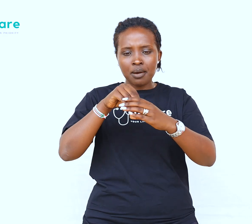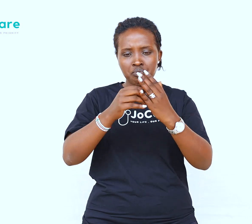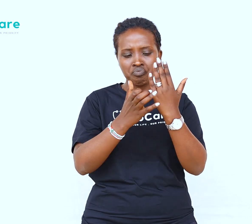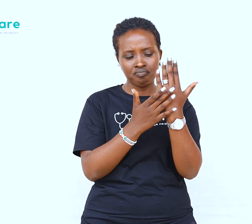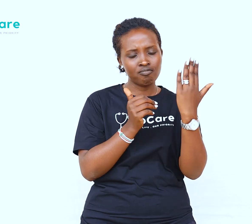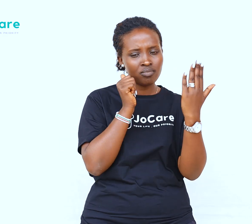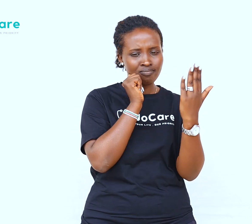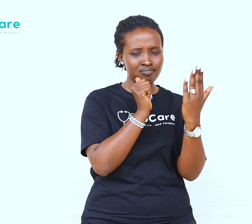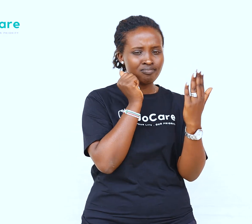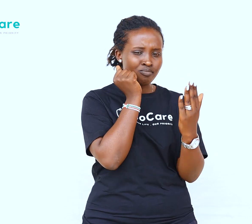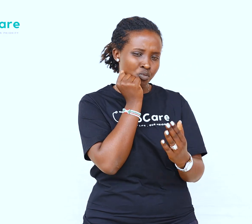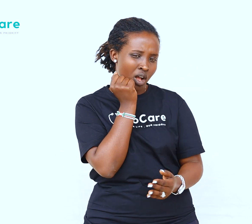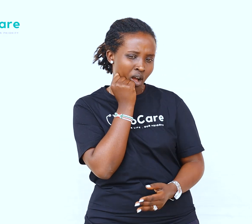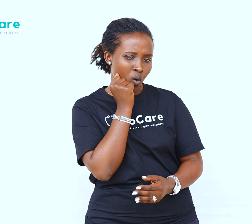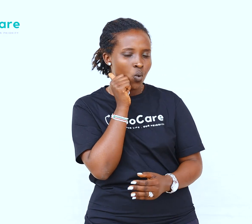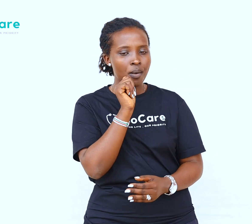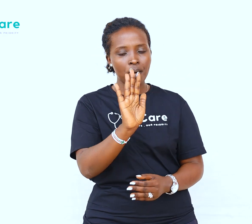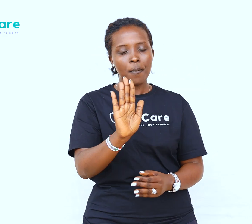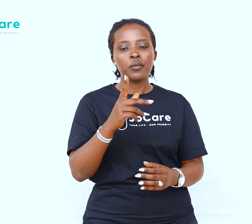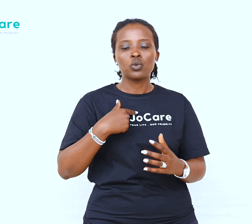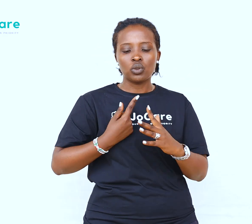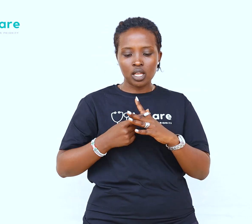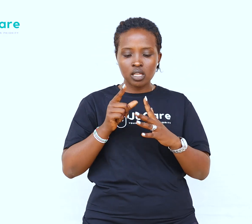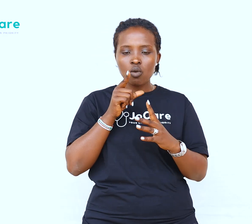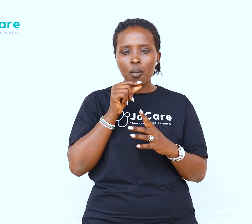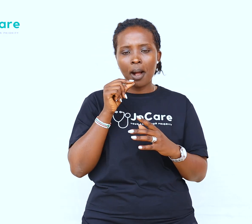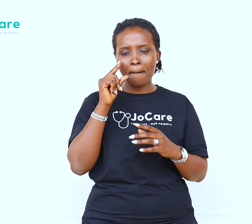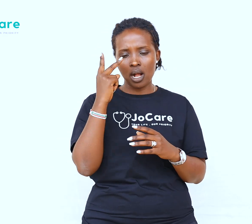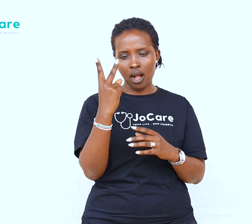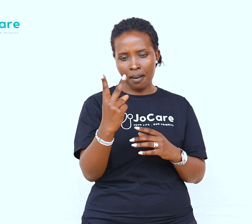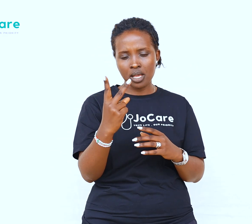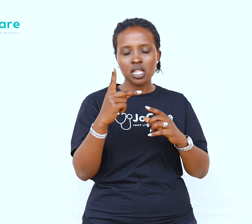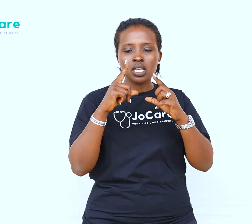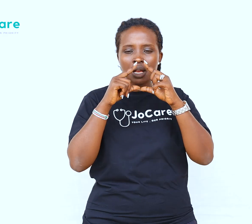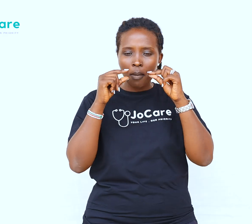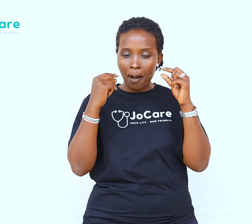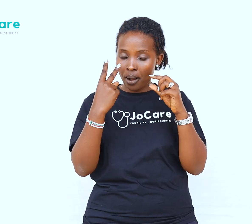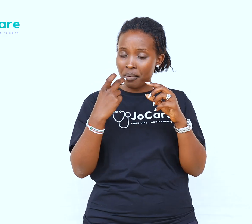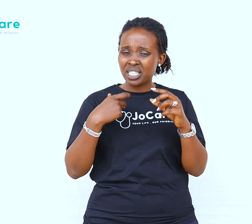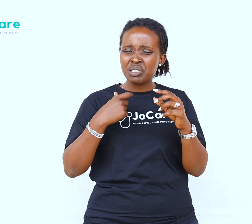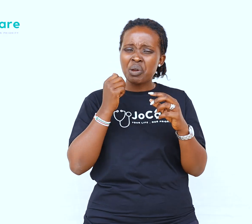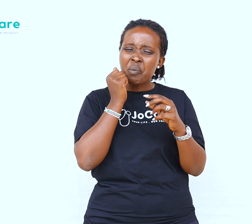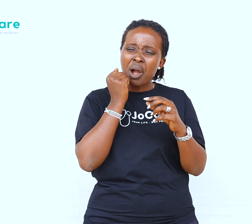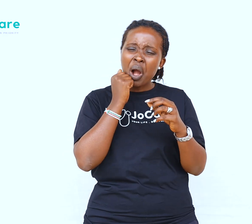Reka duhere kuri ayo magambo abiri. Imihango ni iki, isuku ni iki?